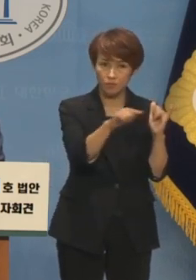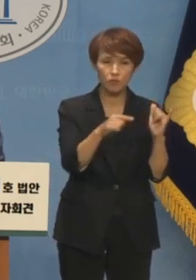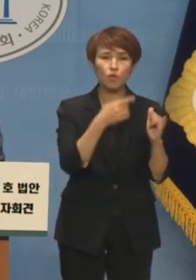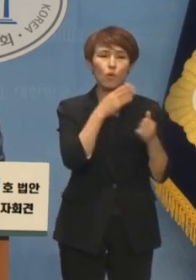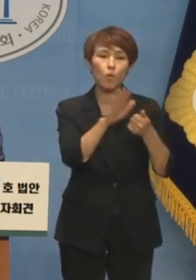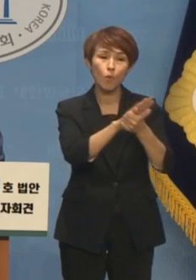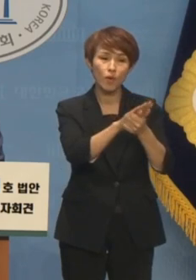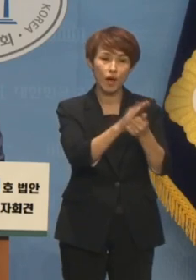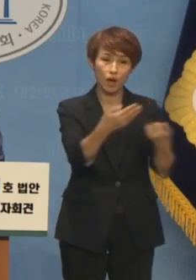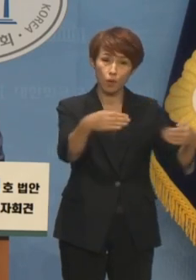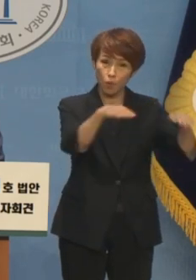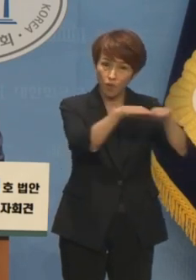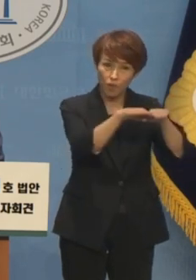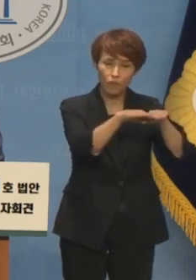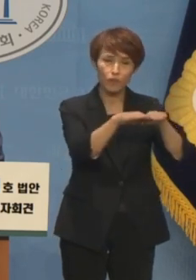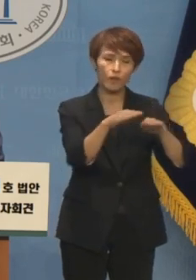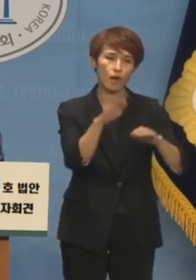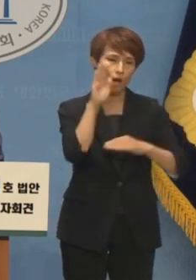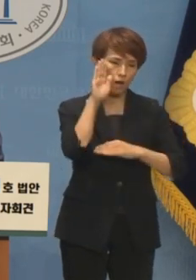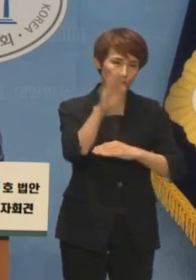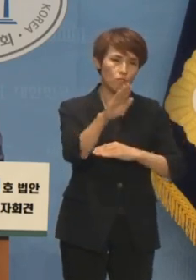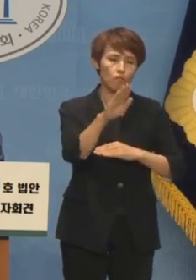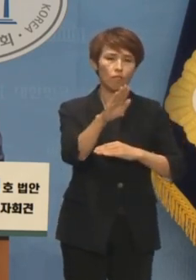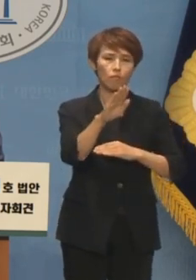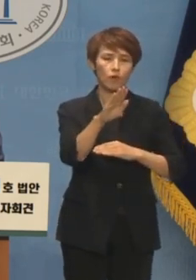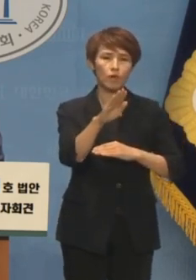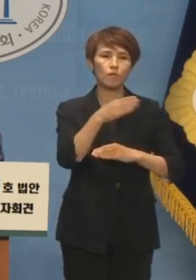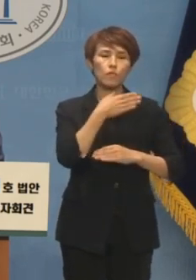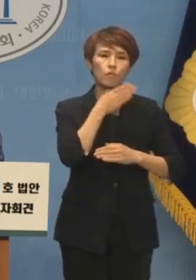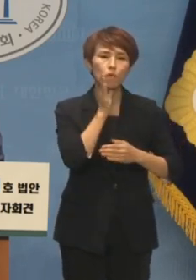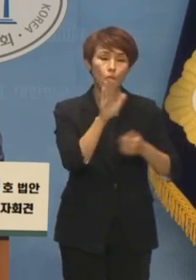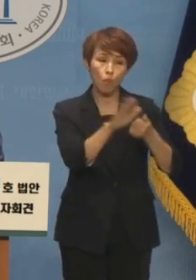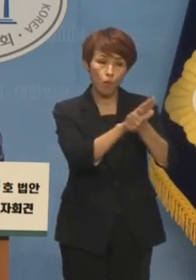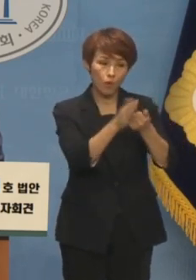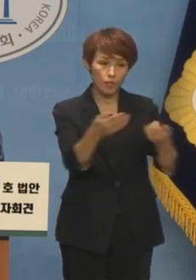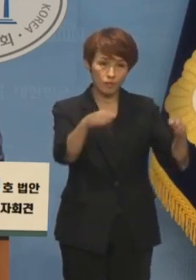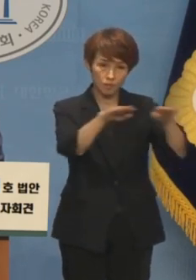요양원 등 장기 요양 제도의 강화를 위한 제도 개선도